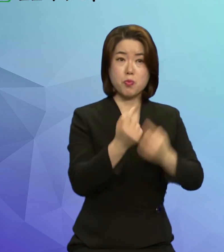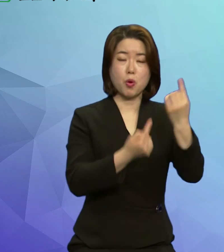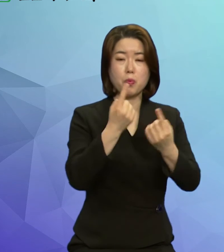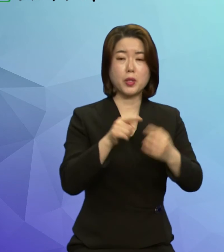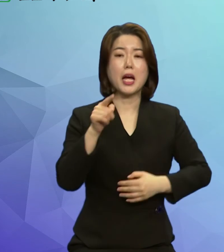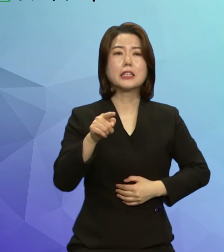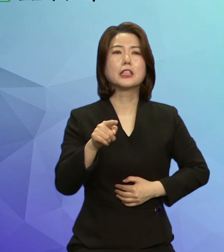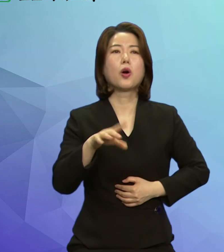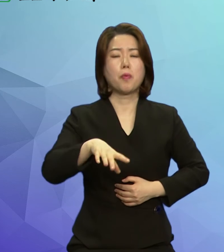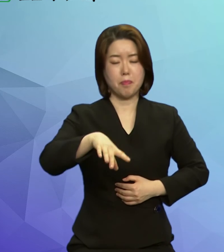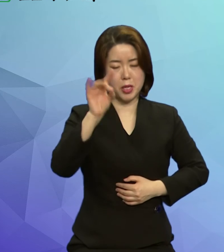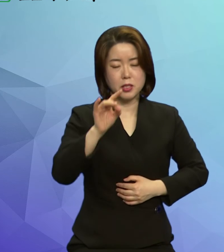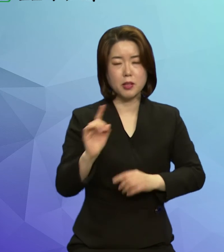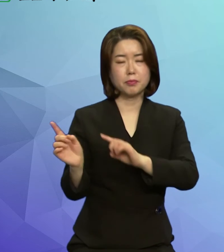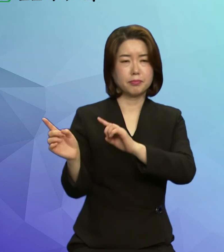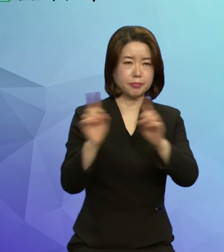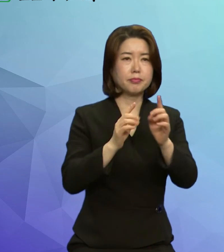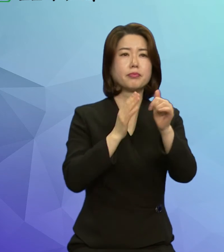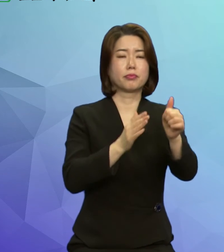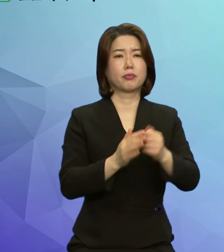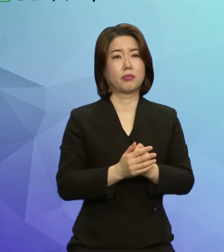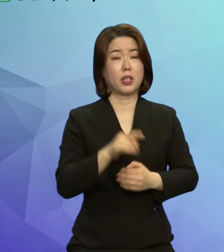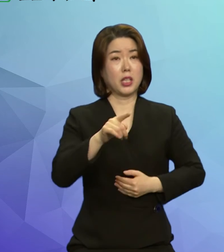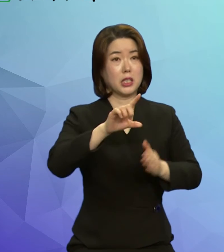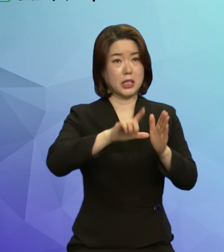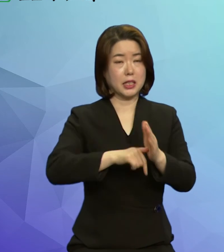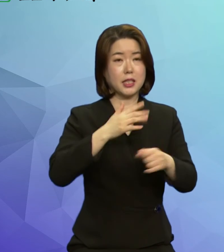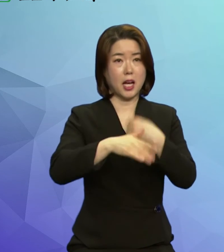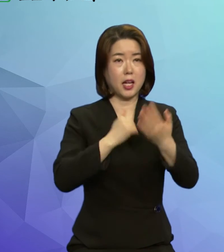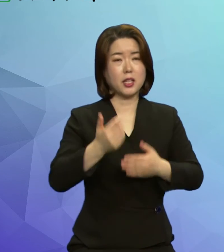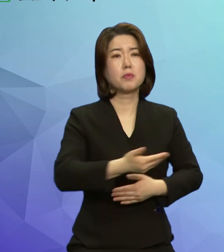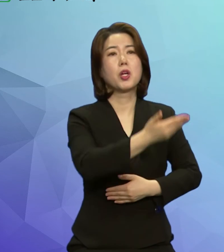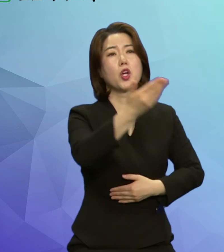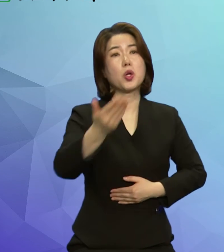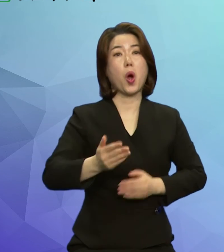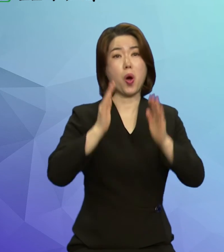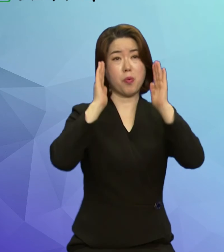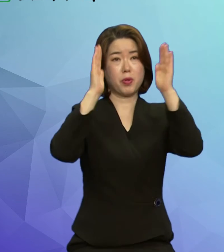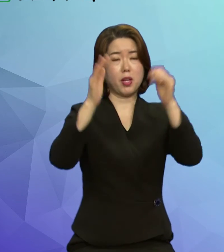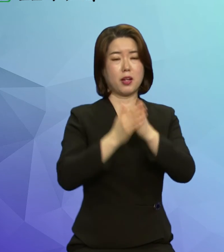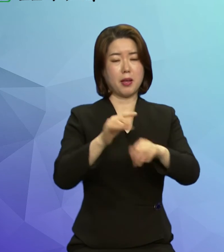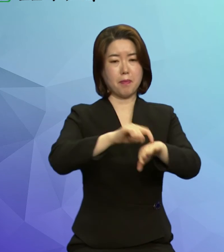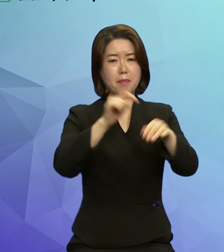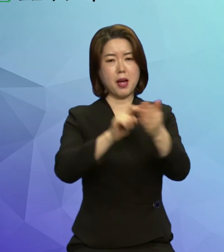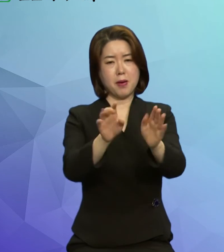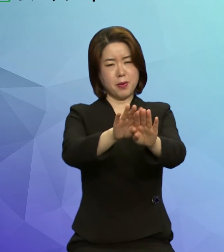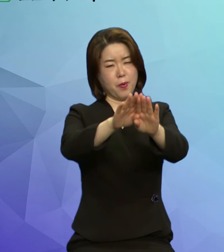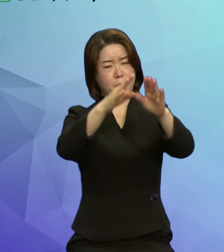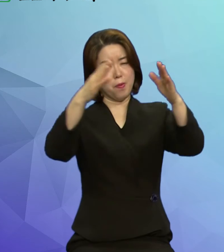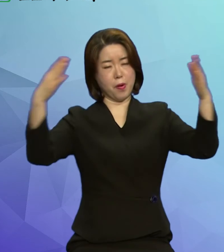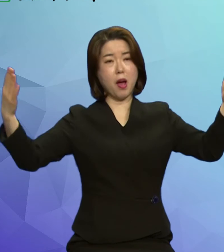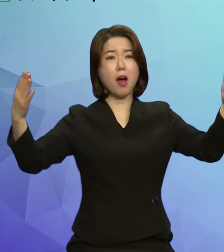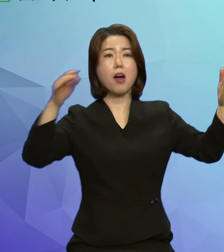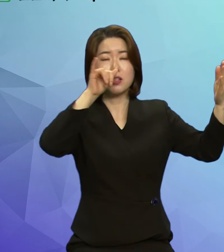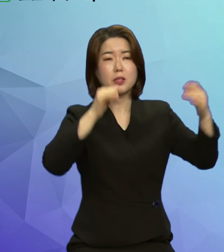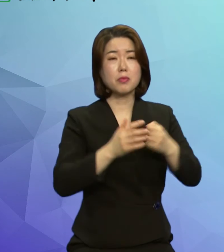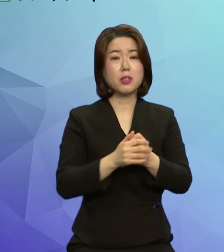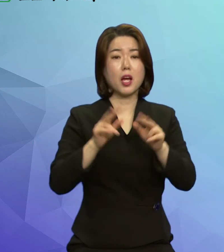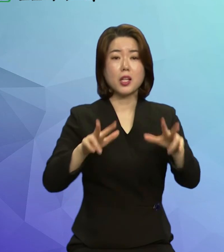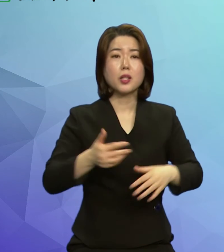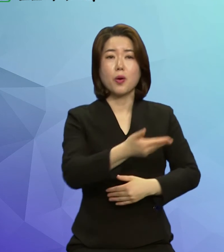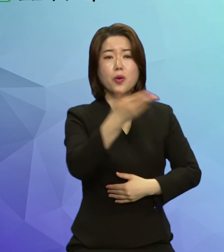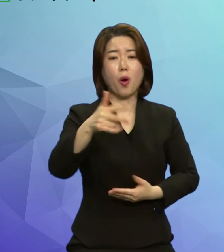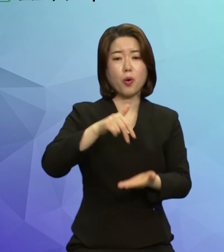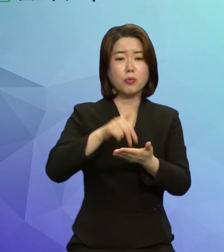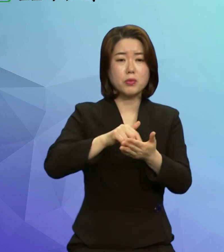무엇보다도 그것부터 회복해야 돼요. 지금 이 시간에 하나님은 여러분을 향하여 마음을 활짝 열고 계세요. 지금 여러분이